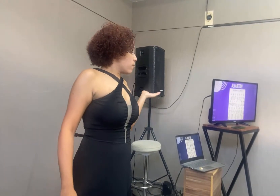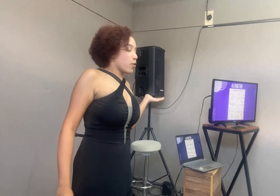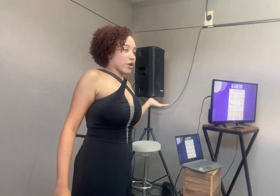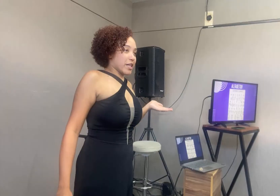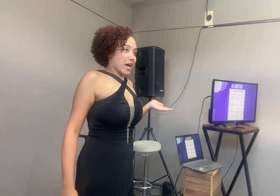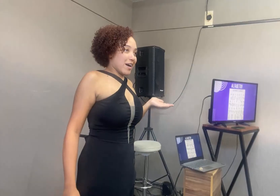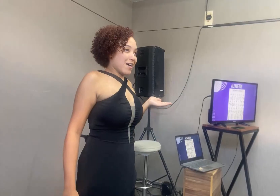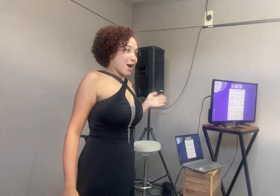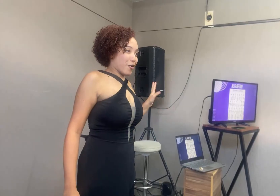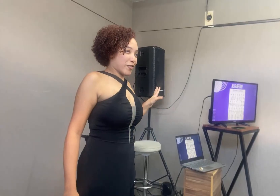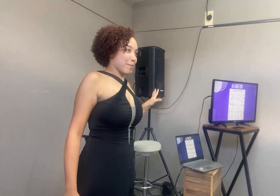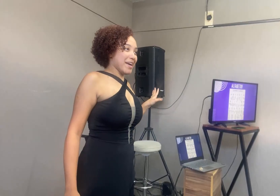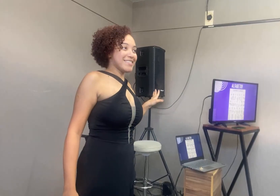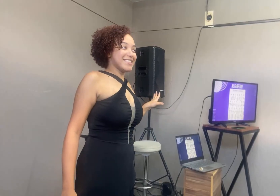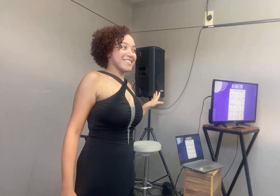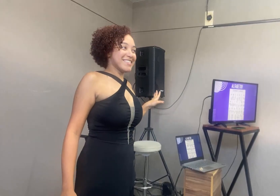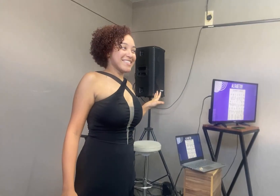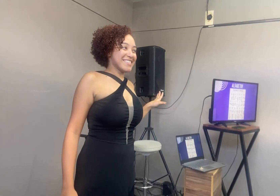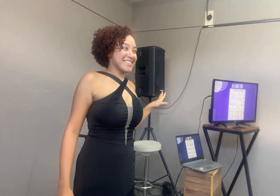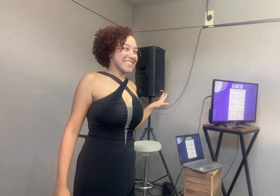Bora lá ao alfabeto?